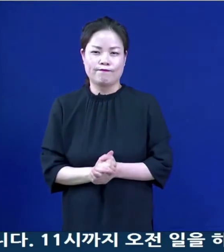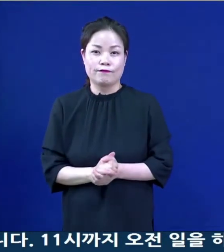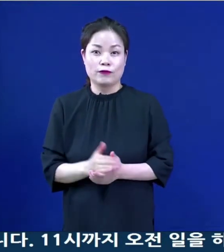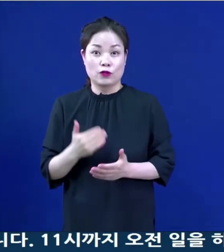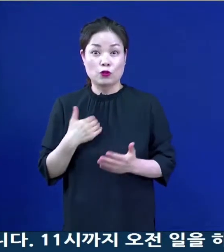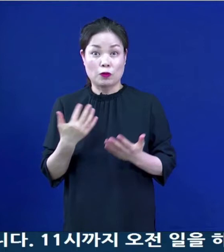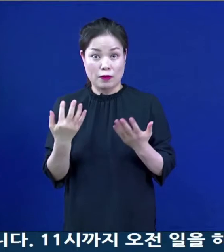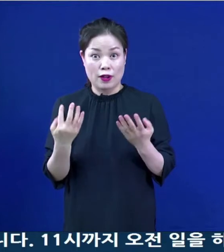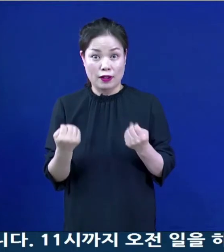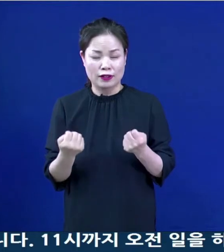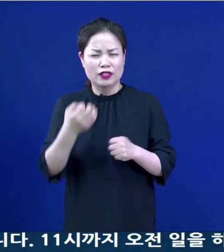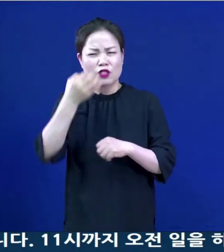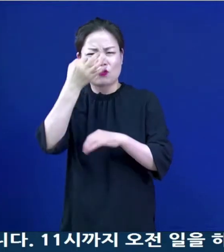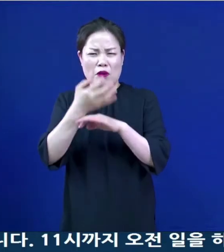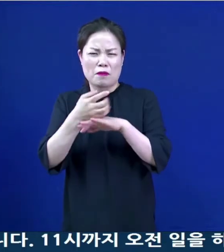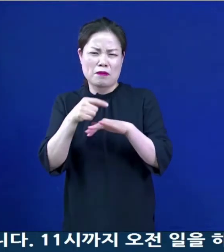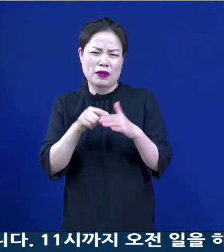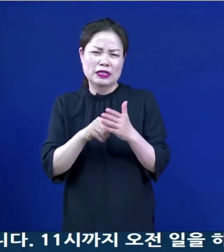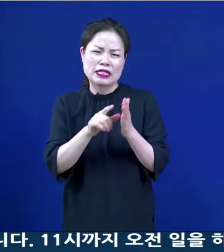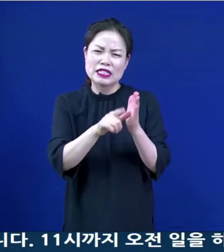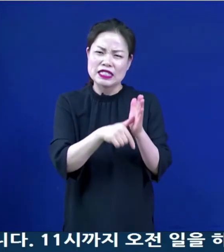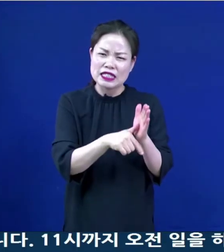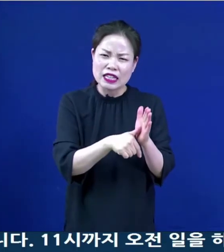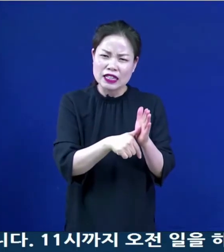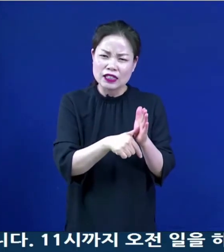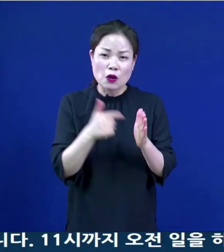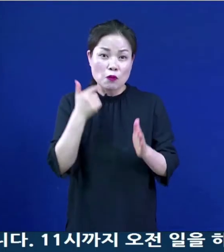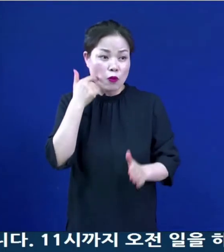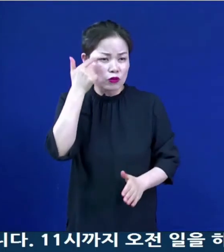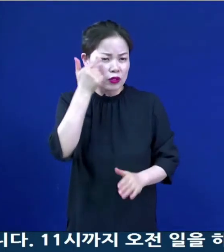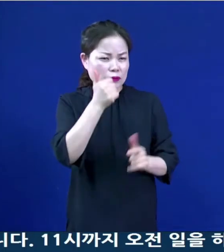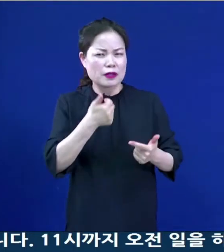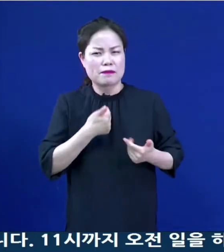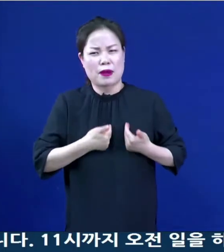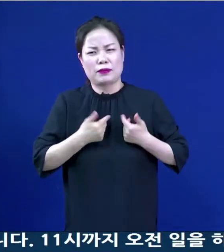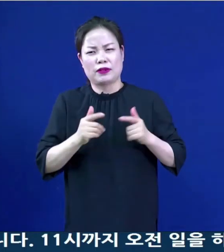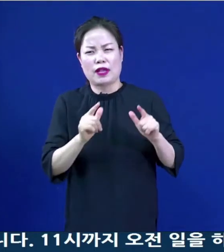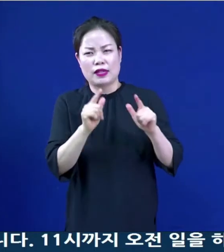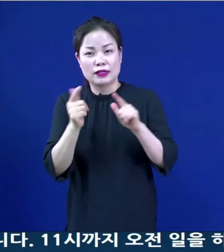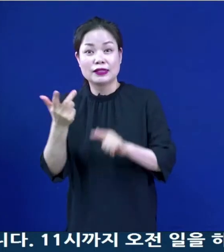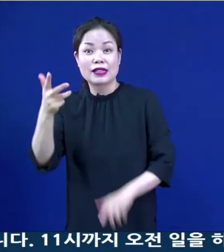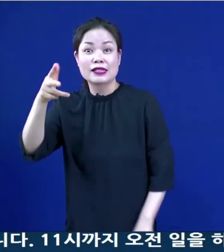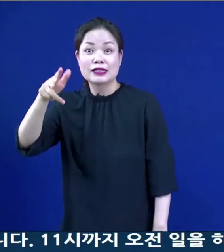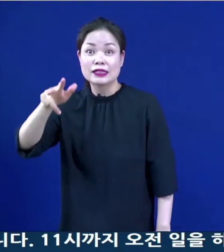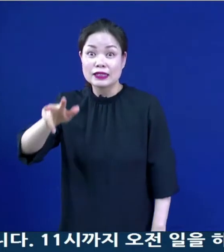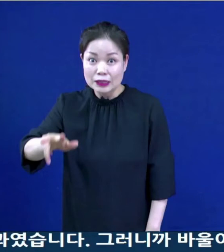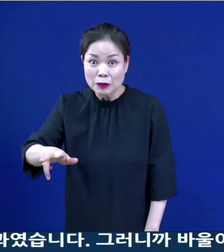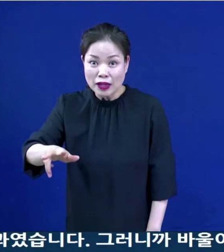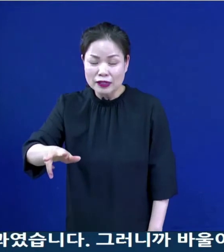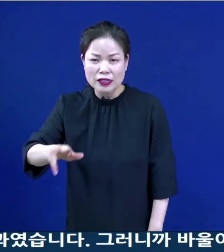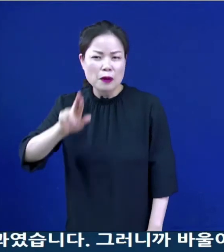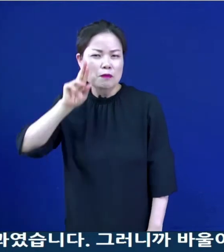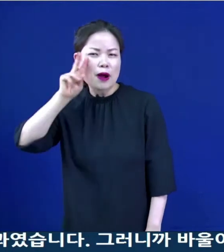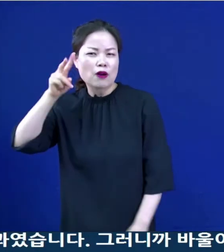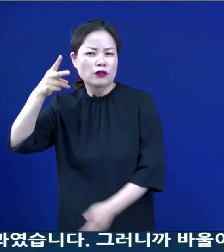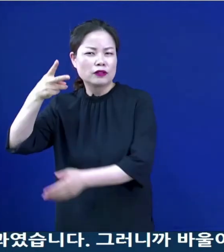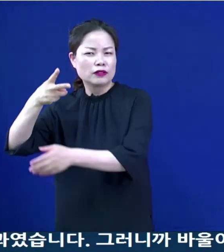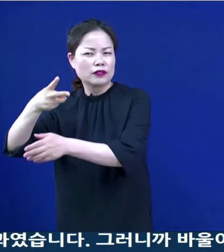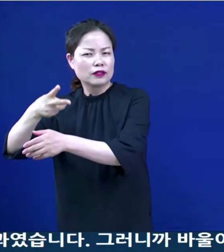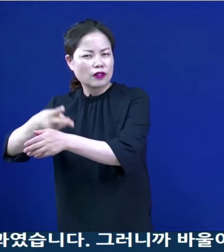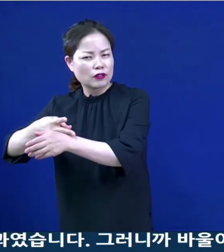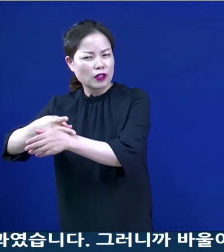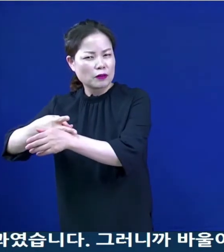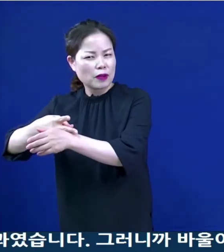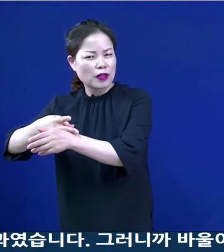참 많이 죄송하죠. 이 시대에 목사님들이 좀 바쁜 삶을 살기는 살지만 그래도 이 바울 선생님에 비하면